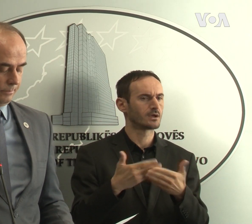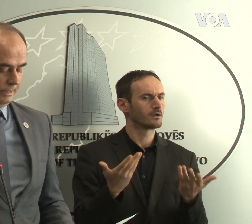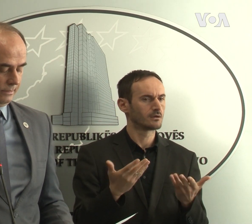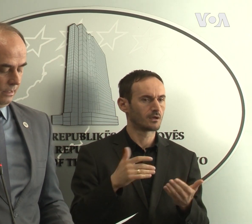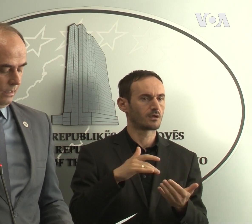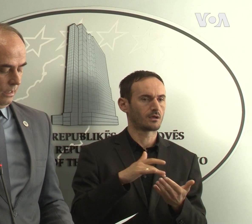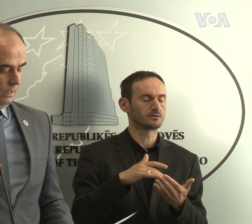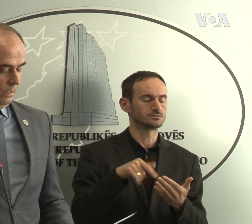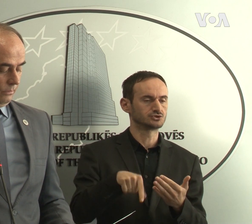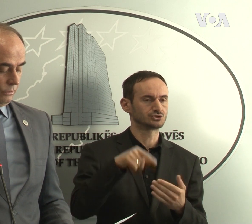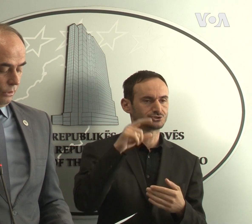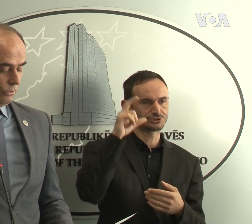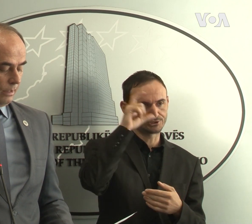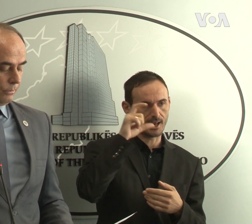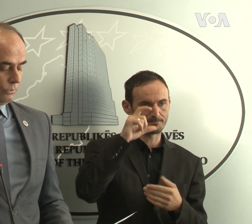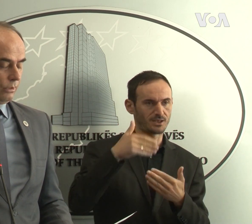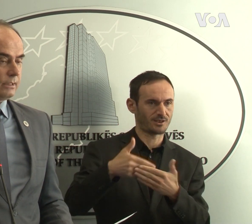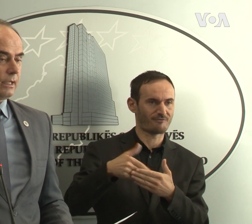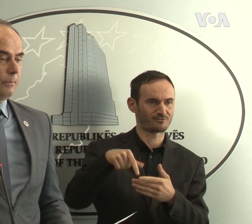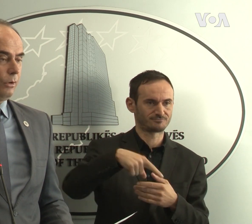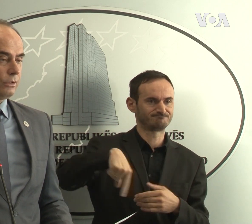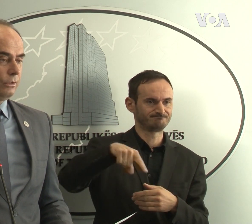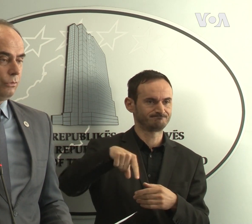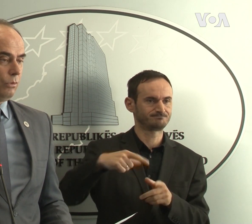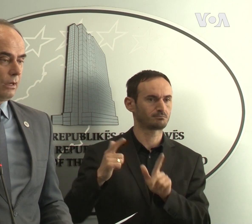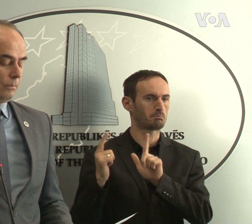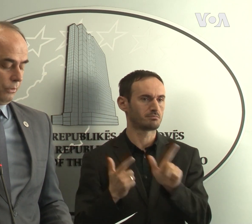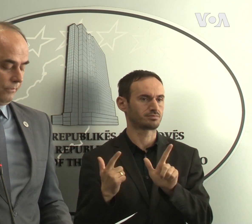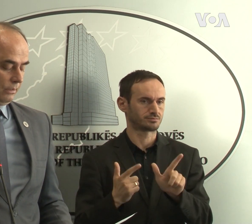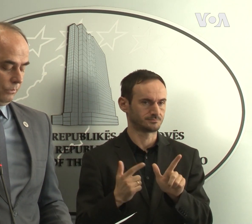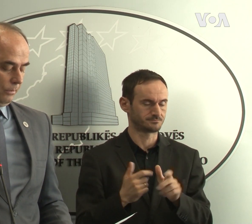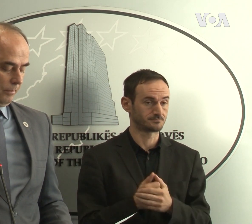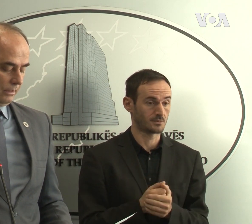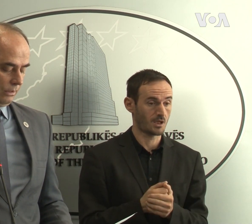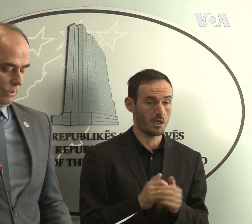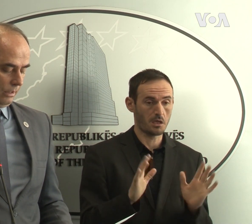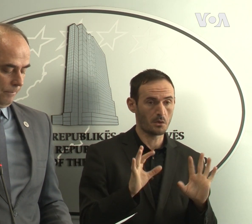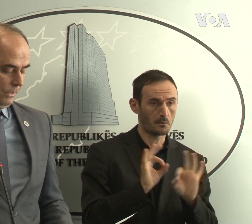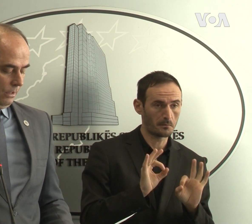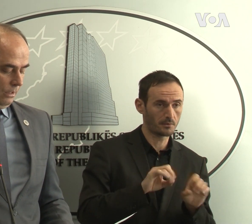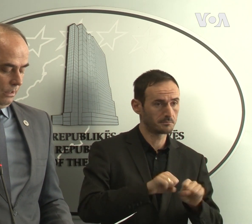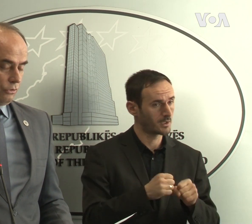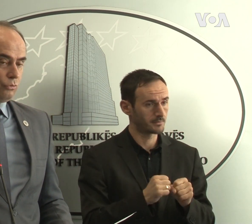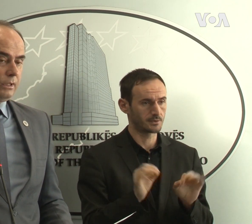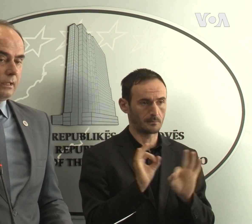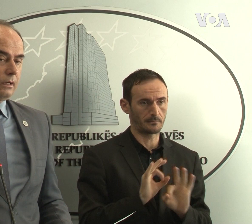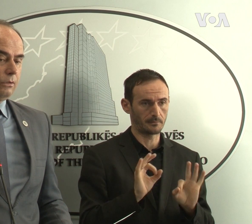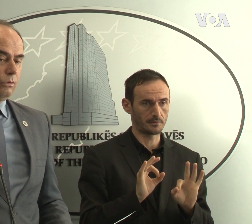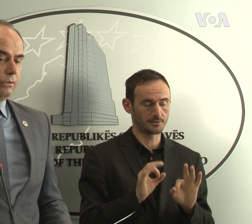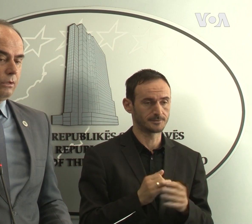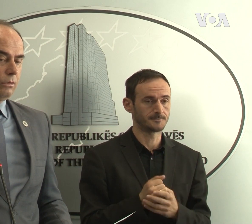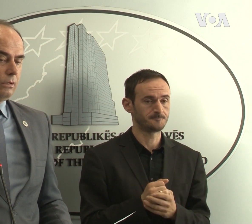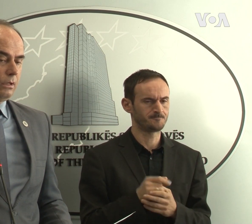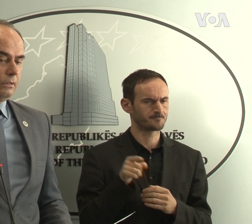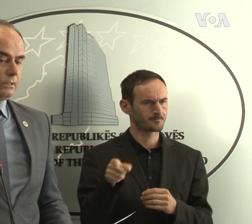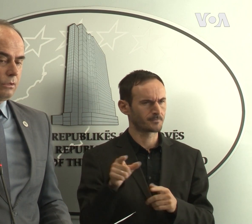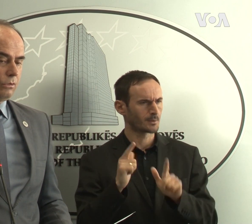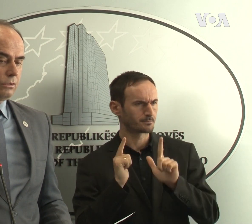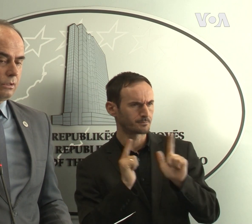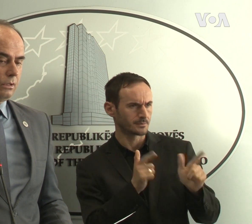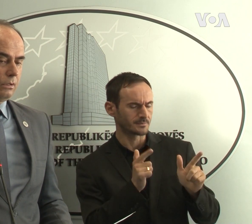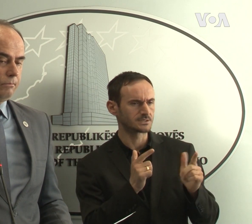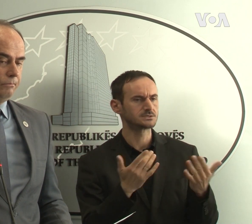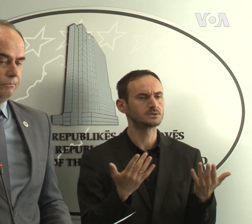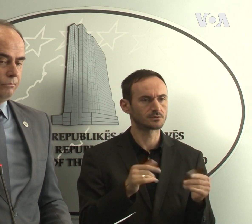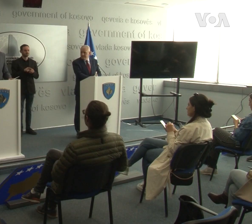pucnjave je došlo na udaljenosti od 200 do 300 metara od patrole, tamo gde smo pre izvesnog vremena zatvorili ilegalni put koji je dugo